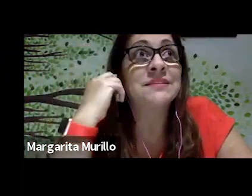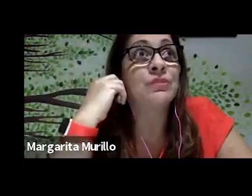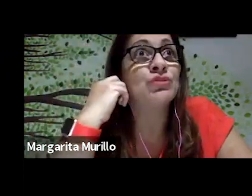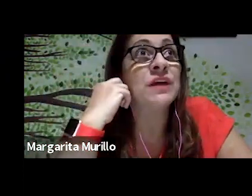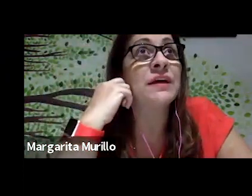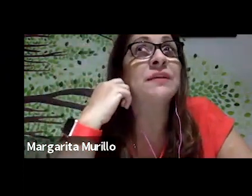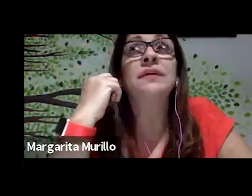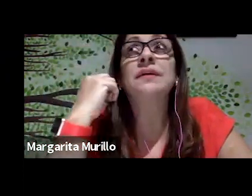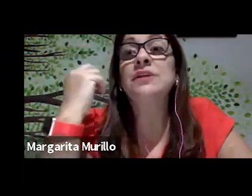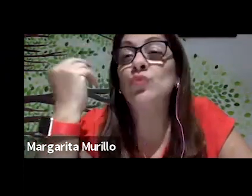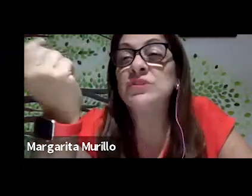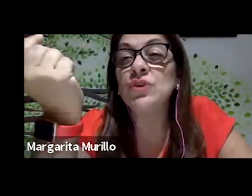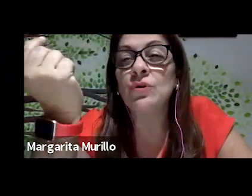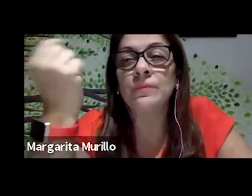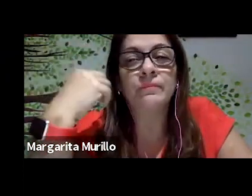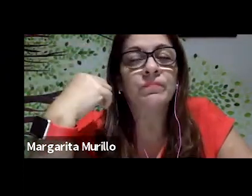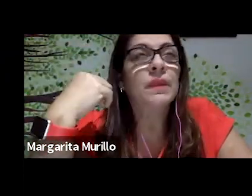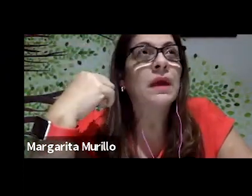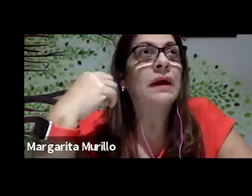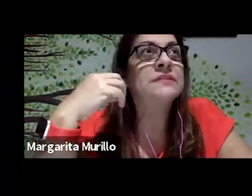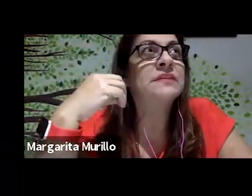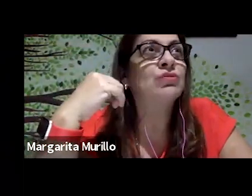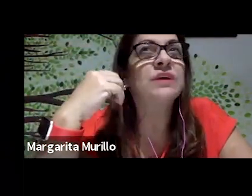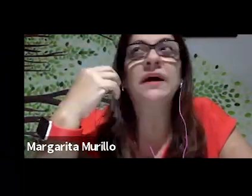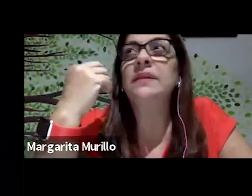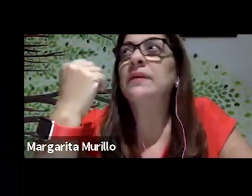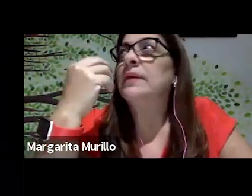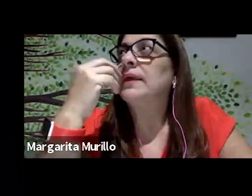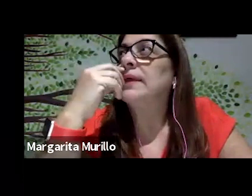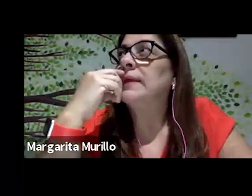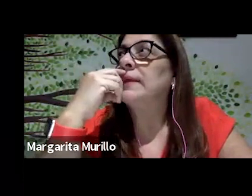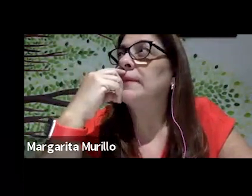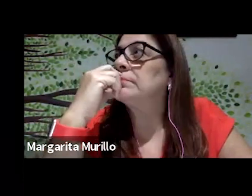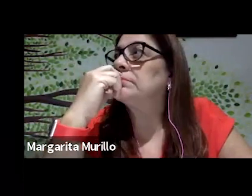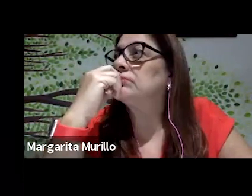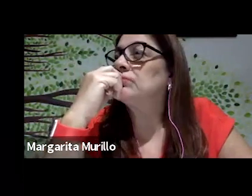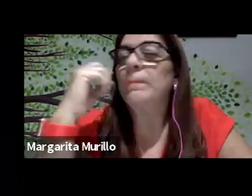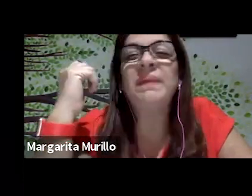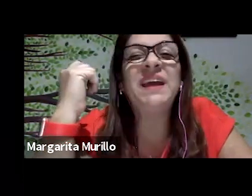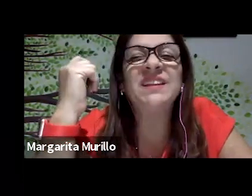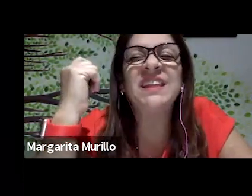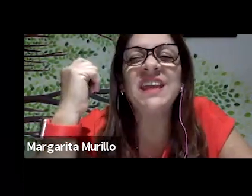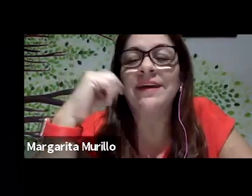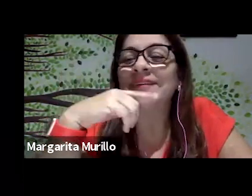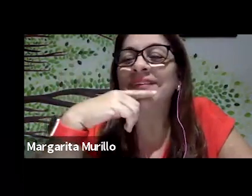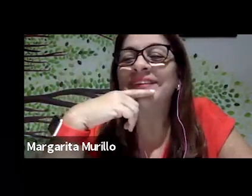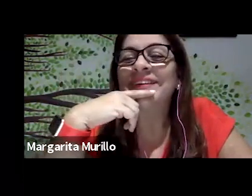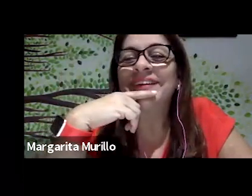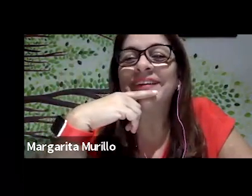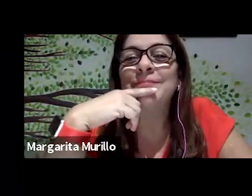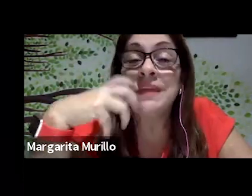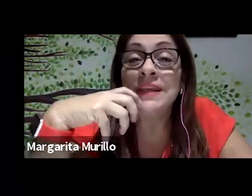mirar a desarrollar intuición a desarrollar picardía